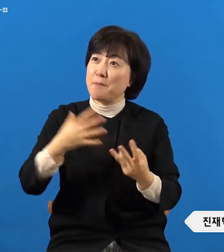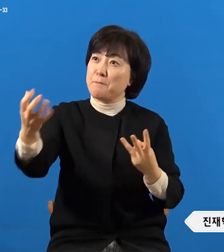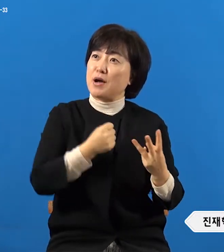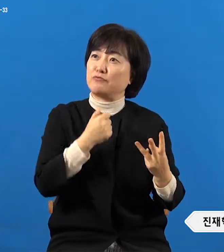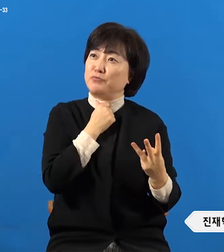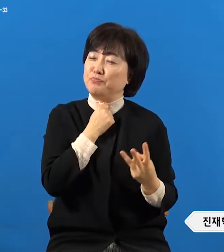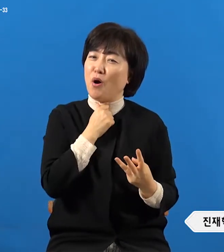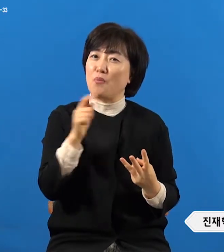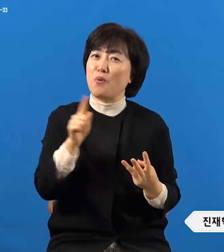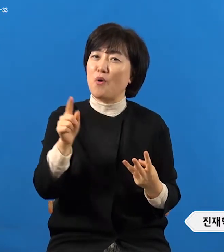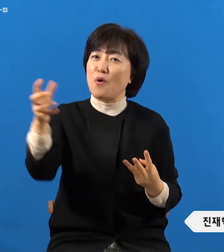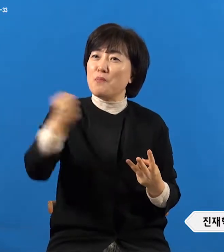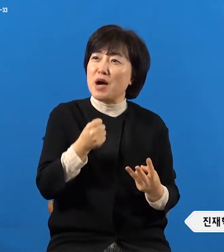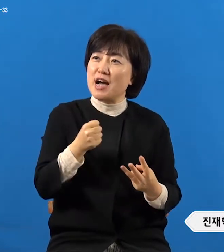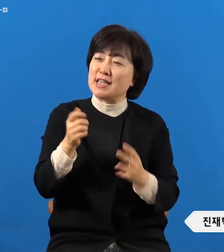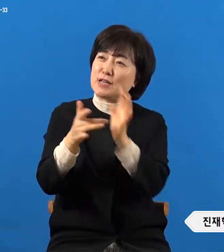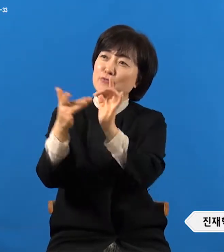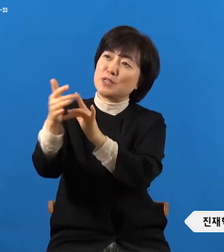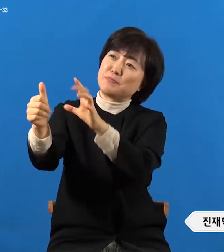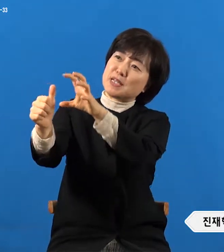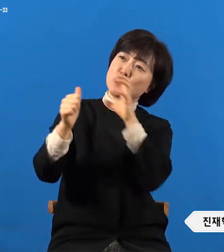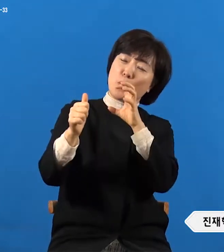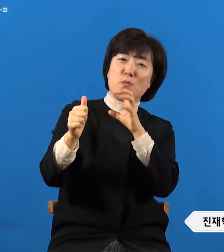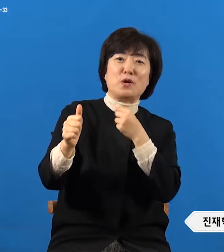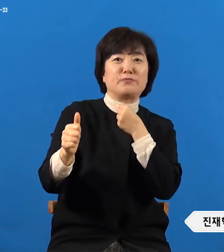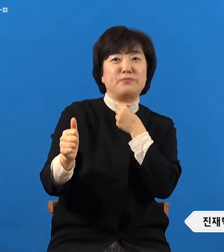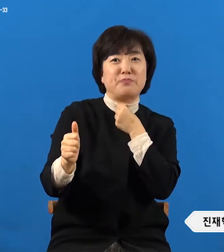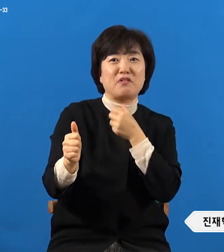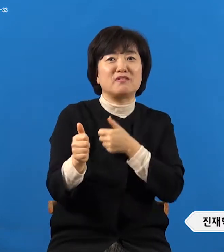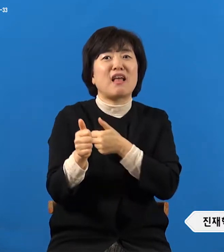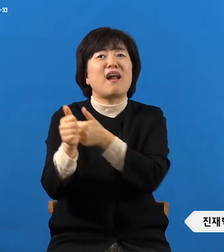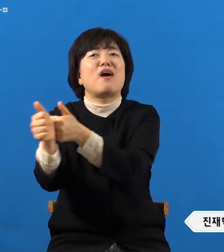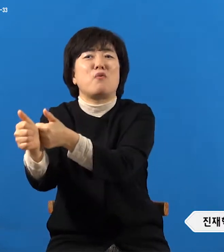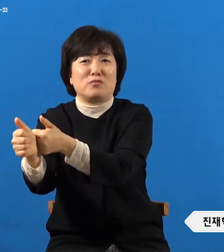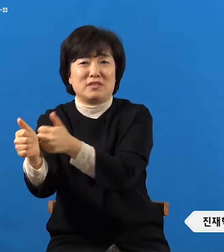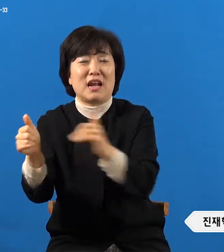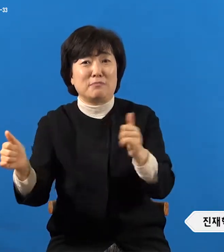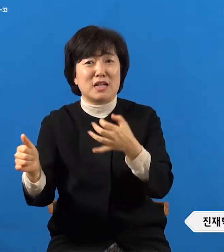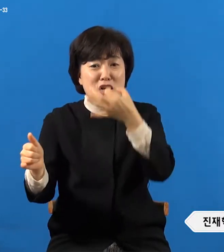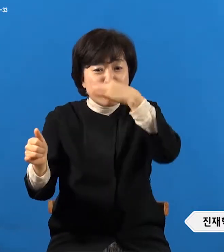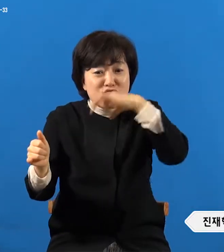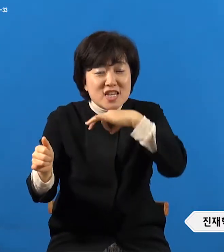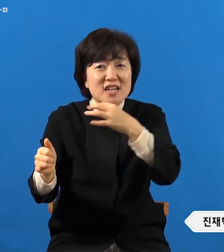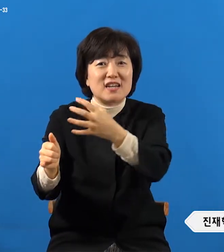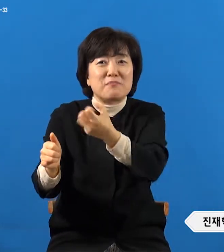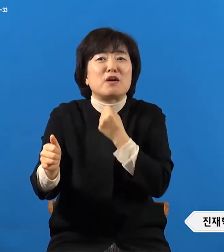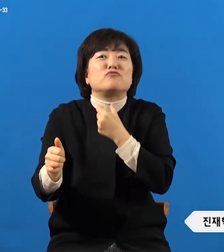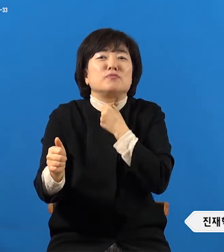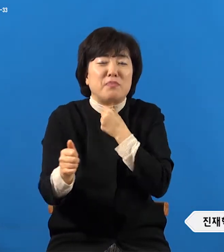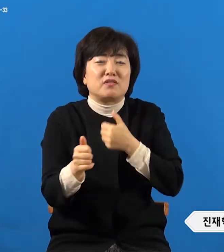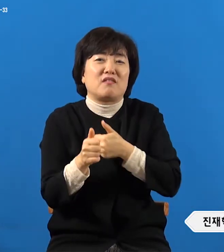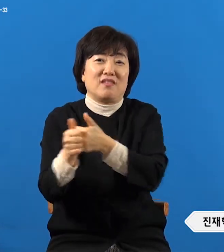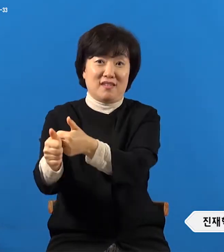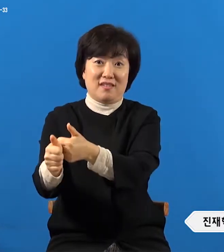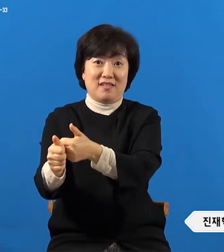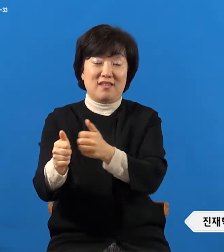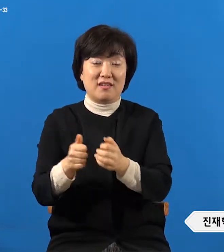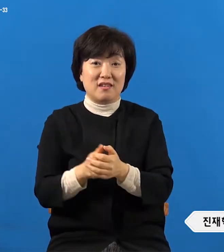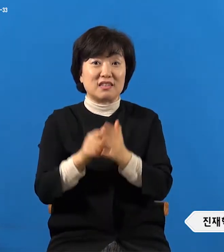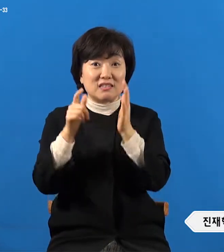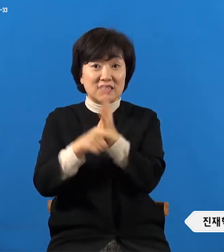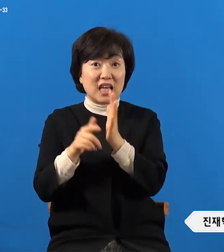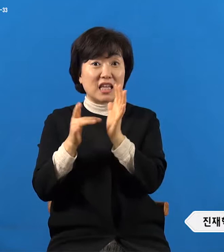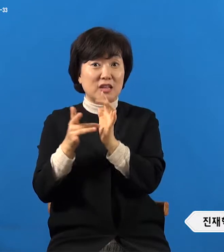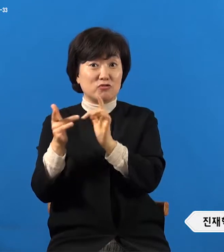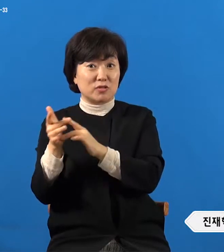받기 위해 예수님을 이용하고 따라왔다는 사실을 우리는 기억합니다. 그때 예수님께서 많은